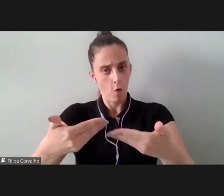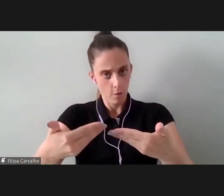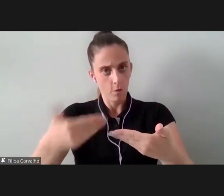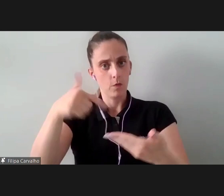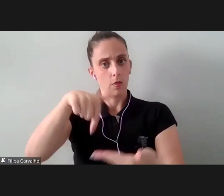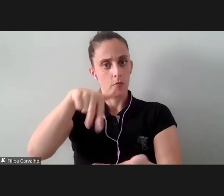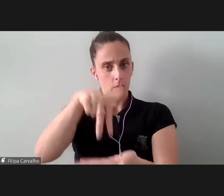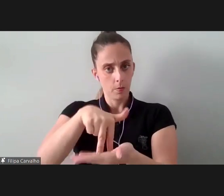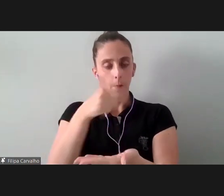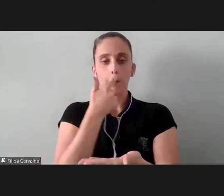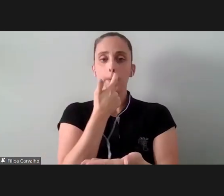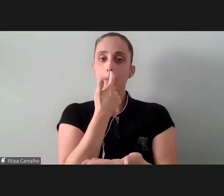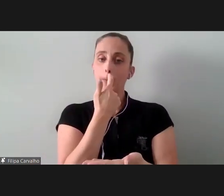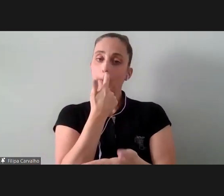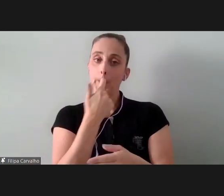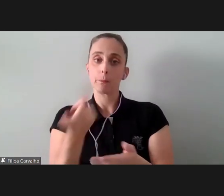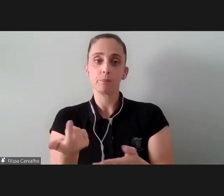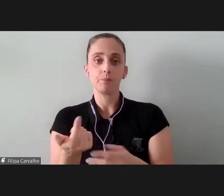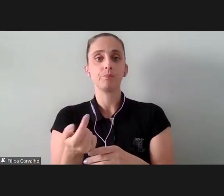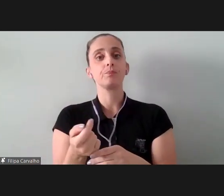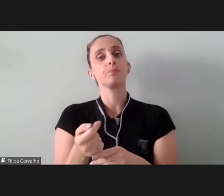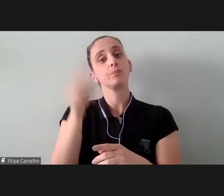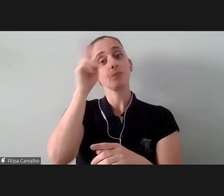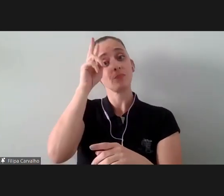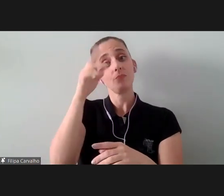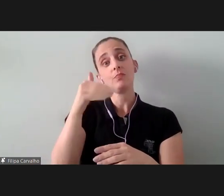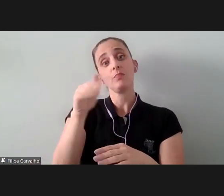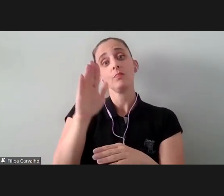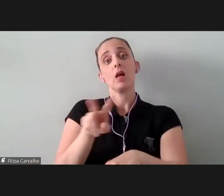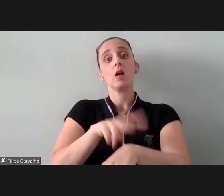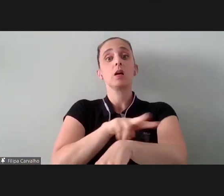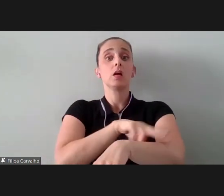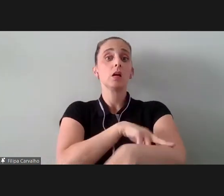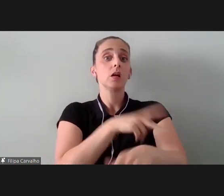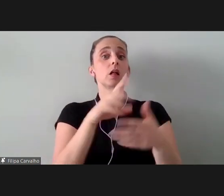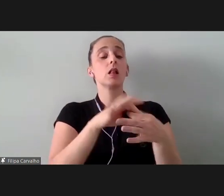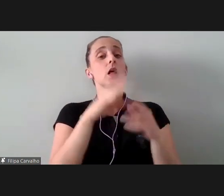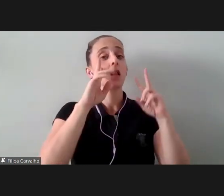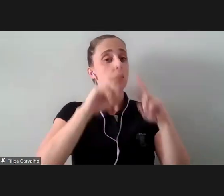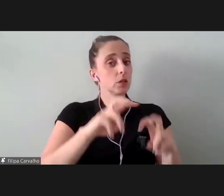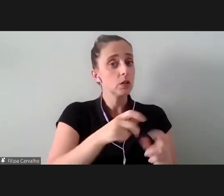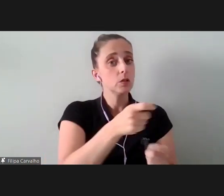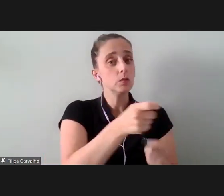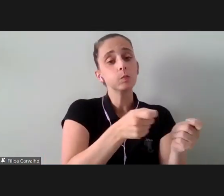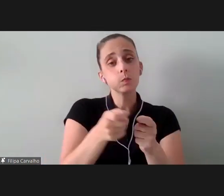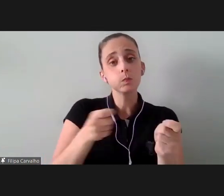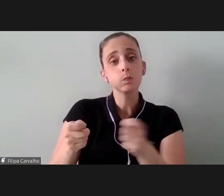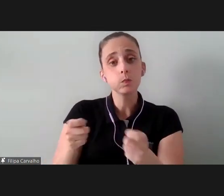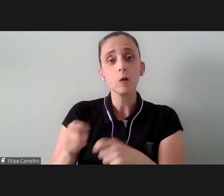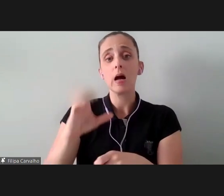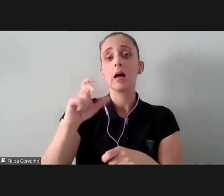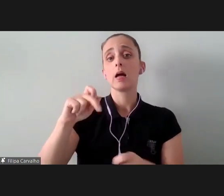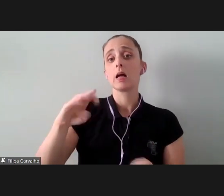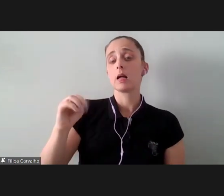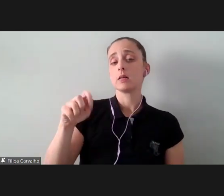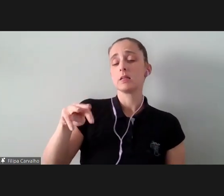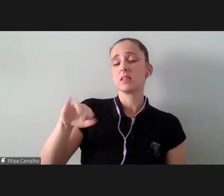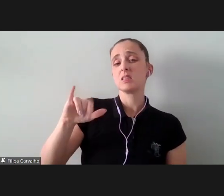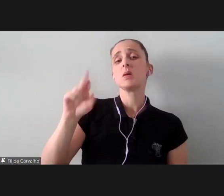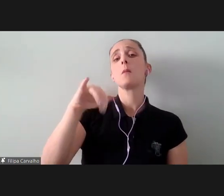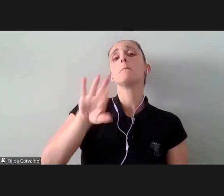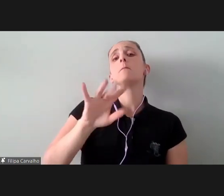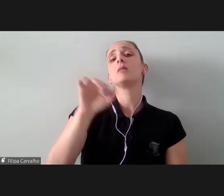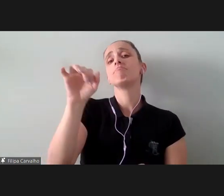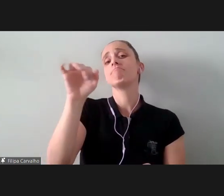né? Estava para participar o administrador para de investigação e extensão, Erineu de Casimiro, mas por sobreposição de